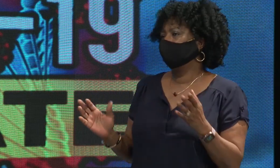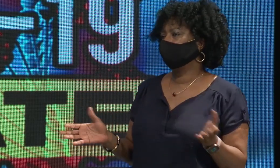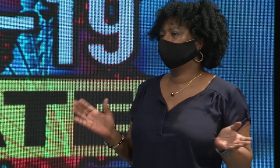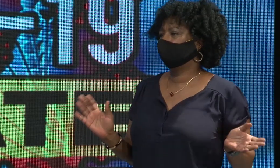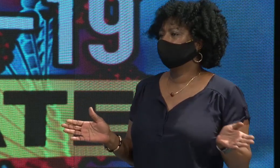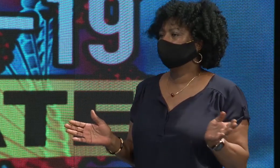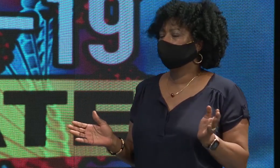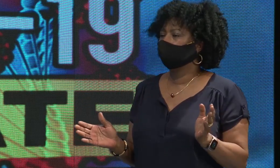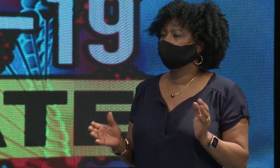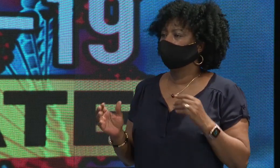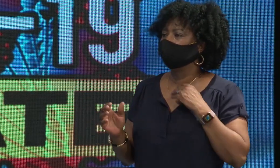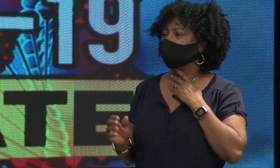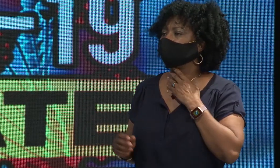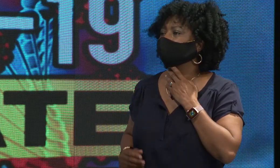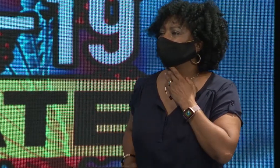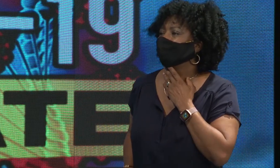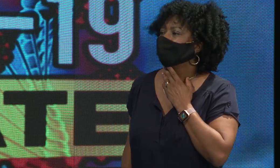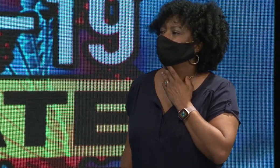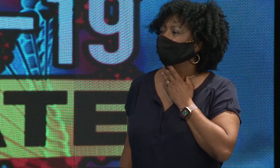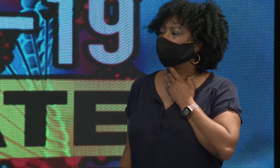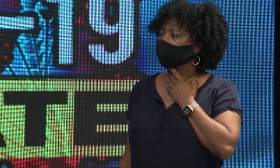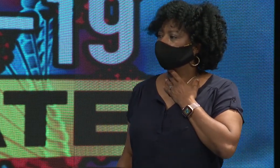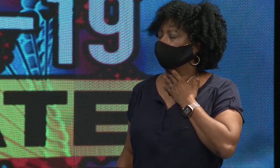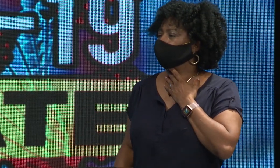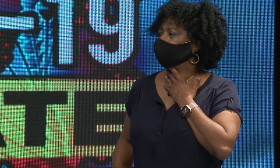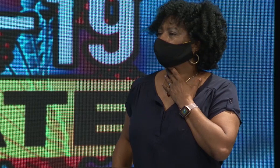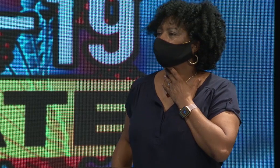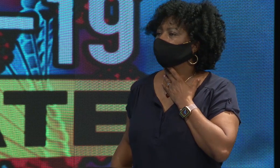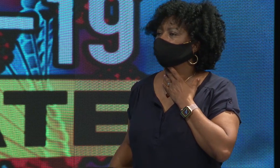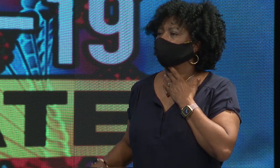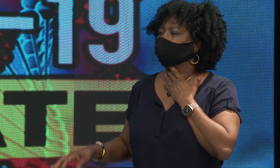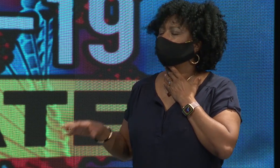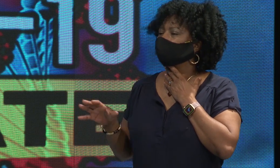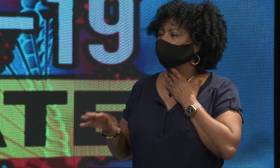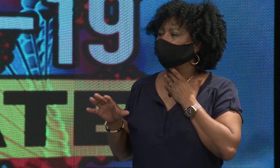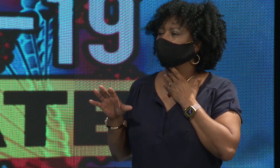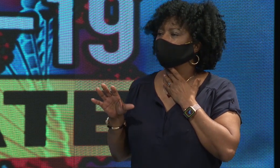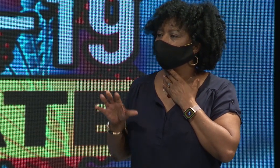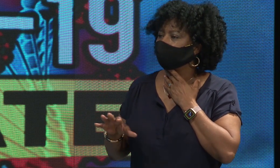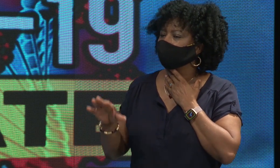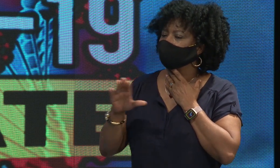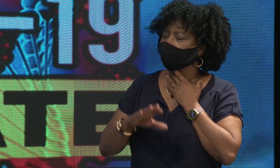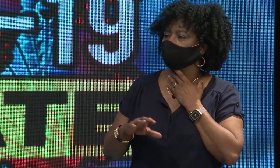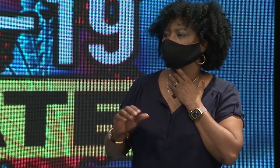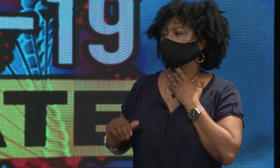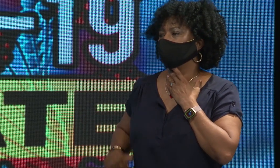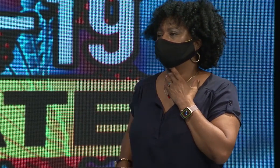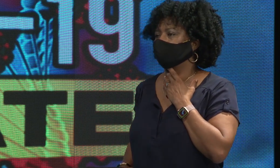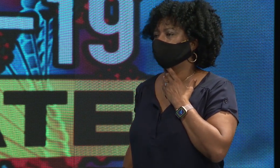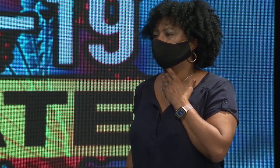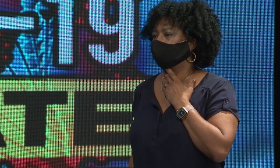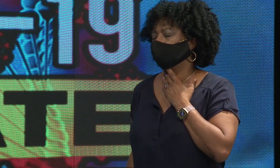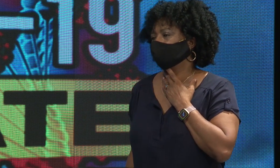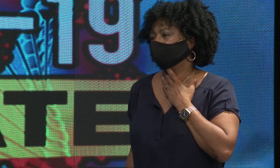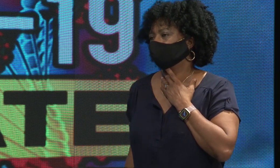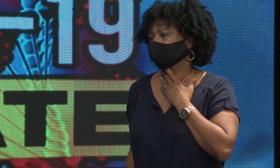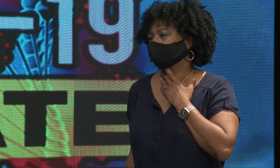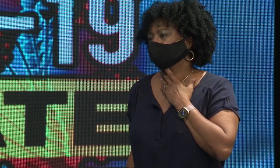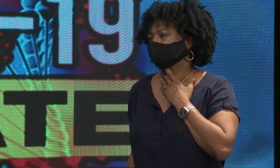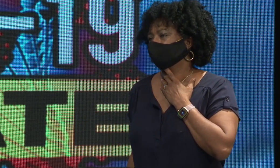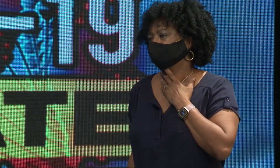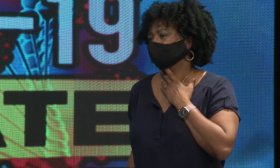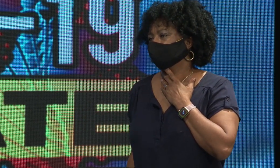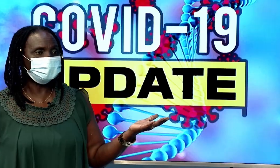Hoe gaan we het beheersbaar houden op een manier waarop er gezorgd wordt dat we weer niet in dezelfde situatie terechtkomen.